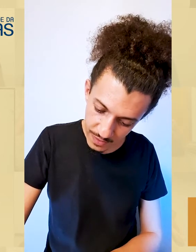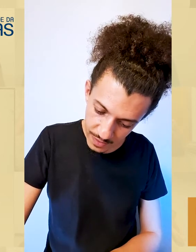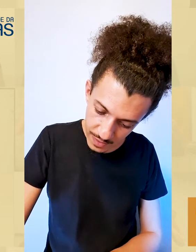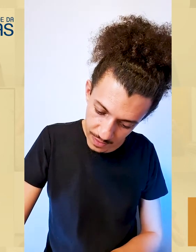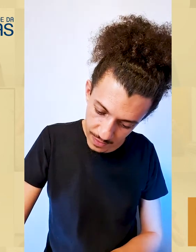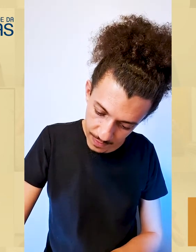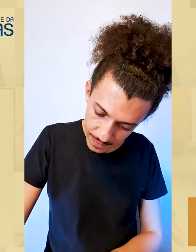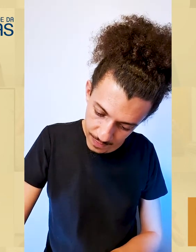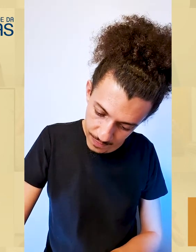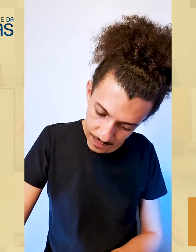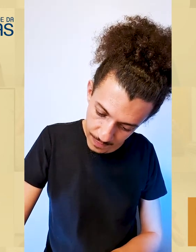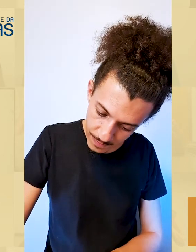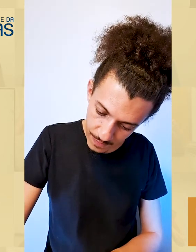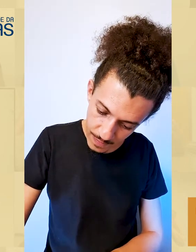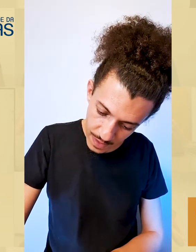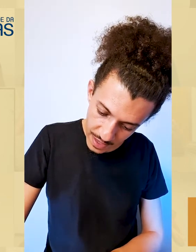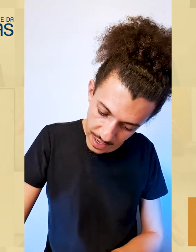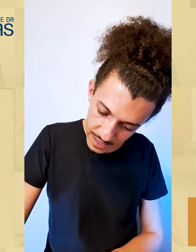diferente.